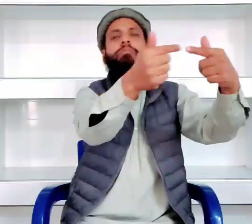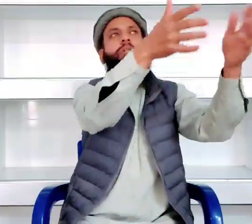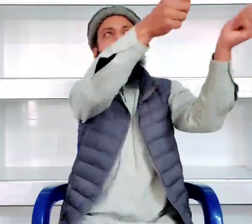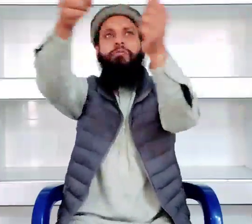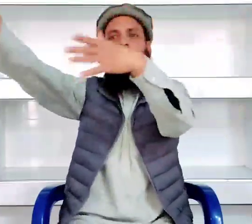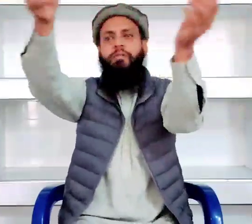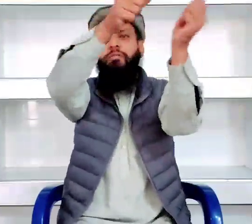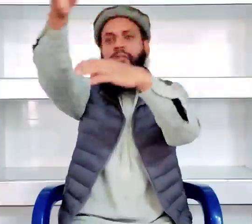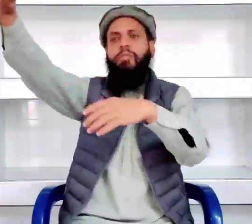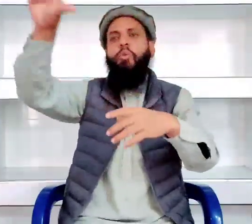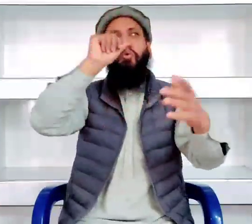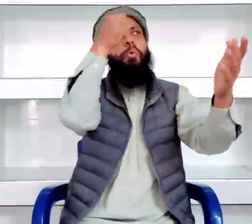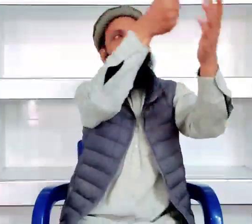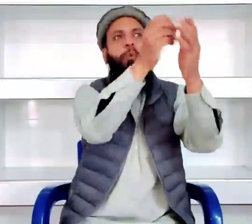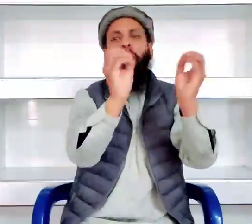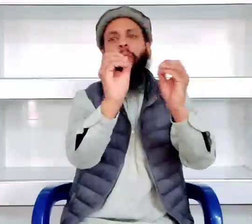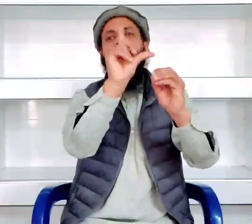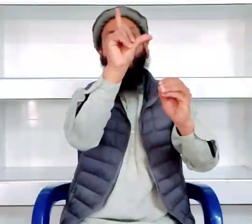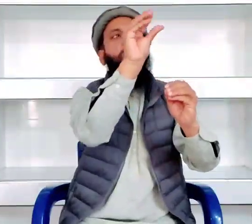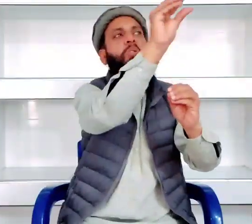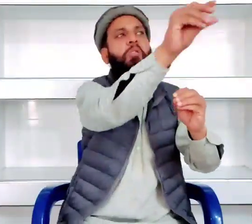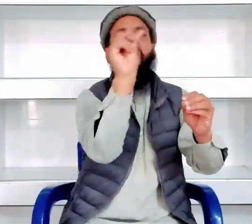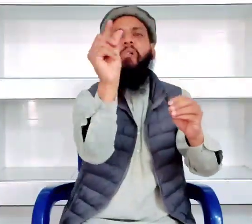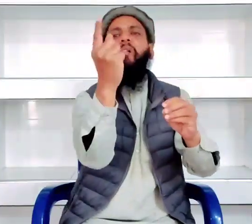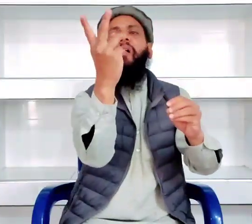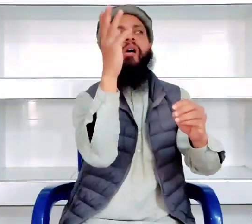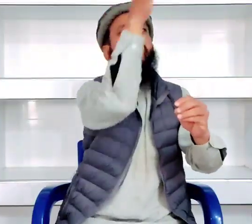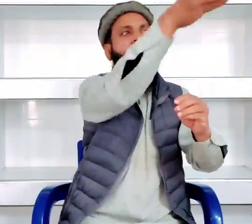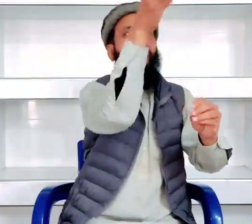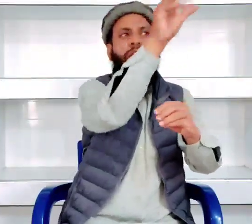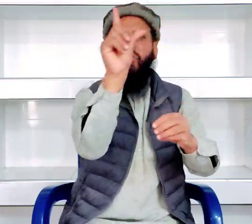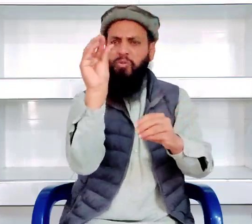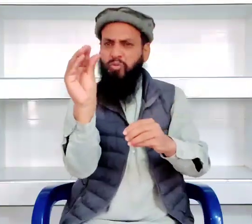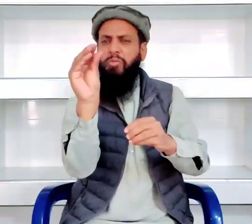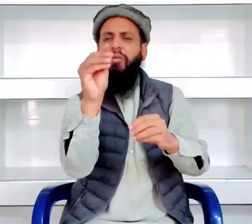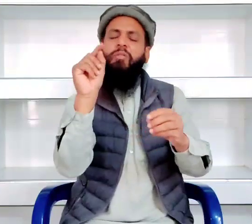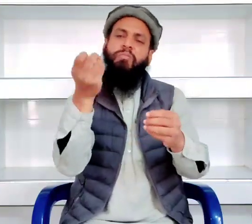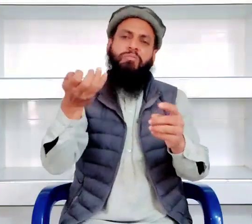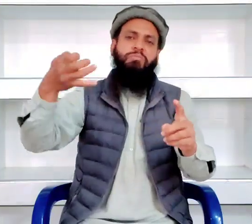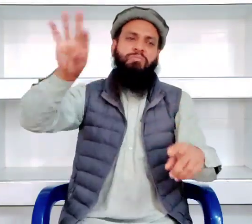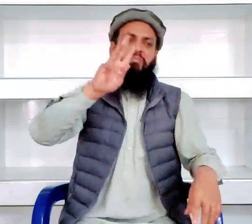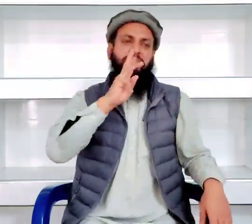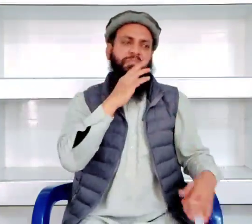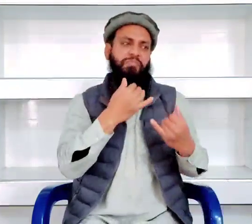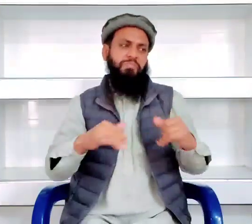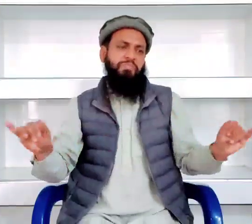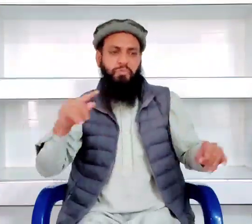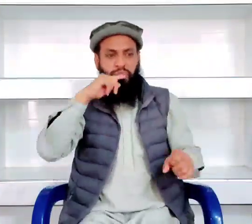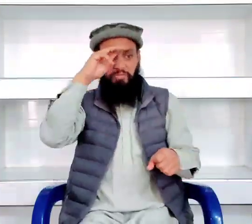ਹੁੰਦਾ ਹੈ ਇਹਦੇ ਵਾਸਤੇ ਰਸੂਲullah ਸੱਲੱਲਾਹੁ ਅਲੈਹਿ ਵਸੱਲਮ ਨੇ ਕਾਫਲਿਆਂ ਨੂੰ ਰਾਹ ਦੇ ਉੱਤੇ ਵੀ ਜਾ ਕੇ ਡੱਕ ਲੈਣ ਤੋਂ ਮਨਾ ਫਰਮਾਇਆ ਜਿੰਨੀ ਦੇਰ ਤੱਕ